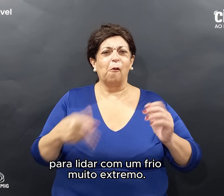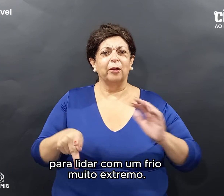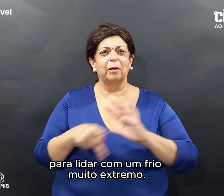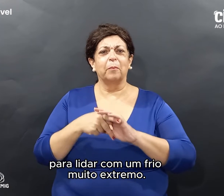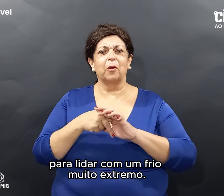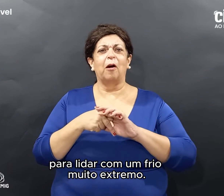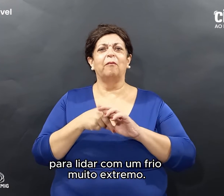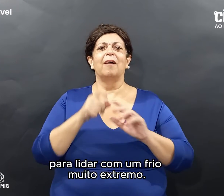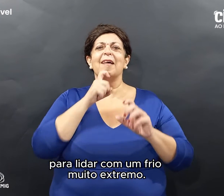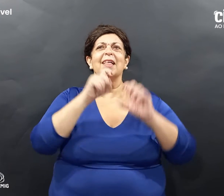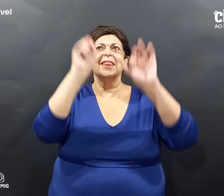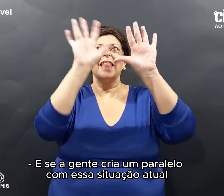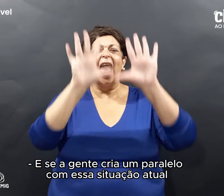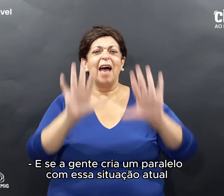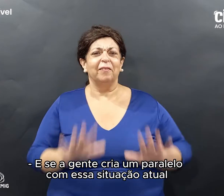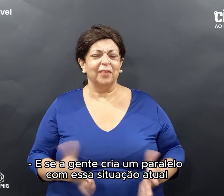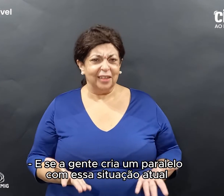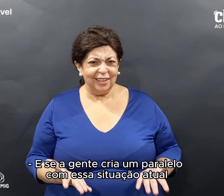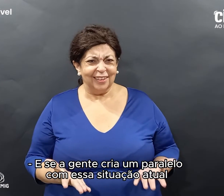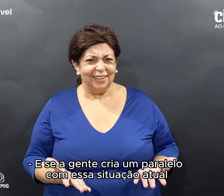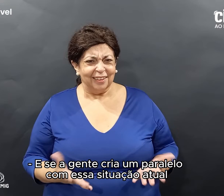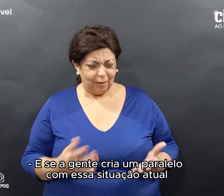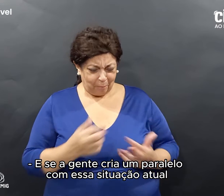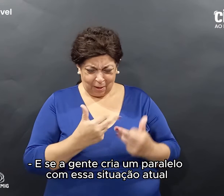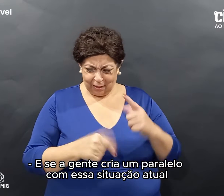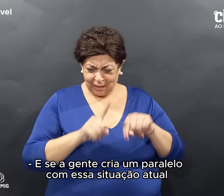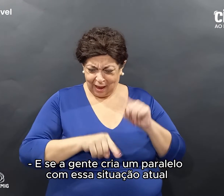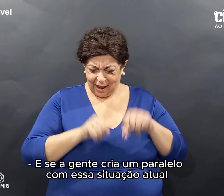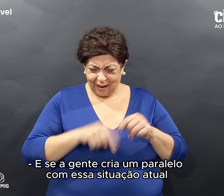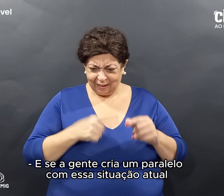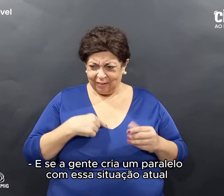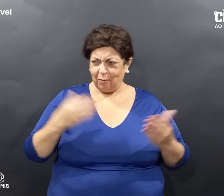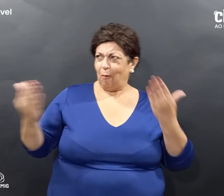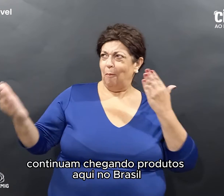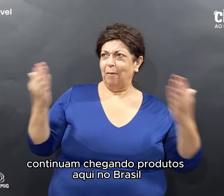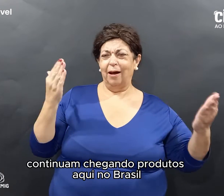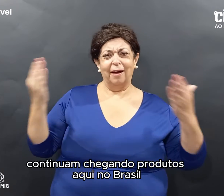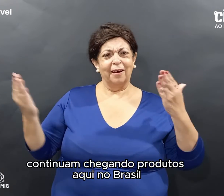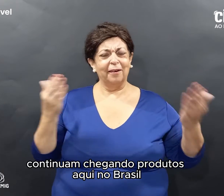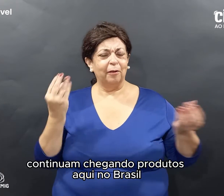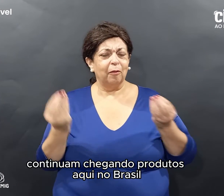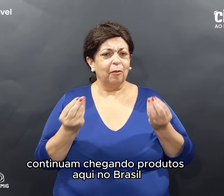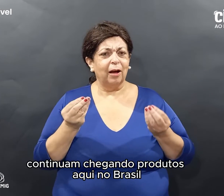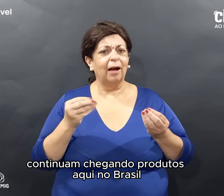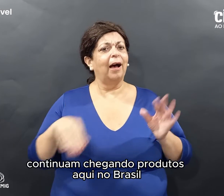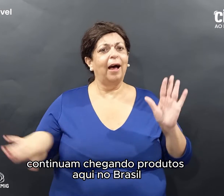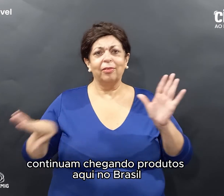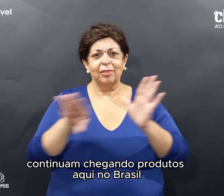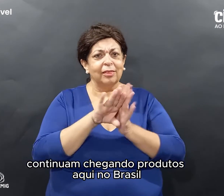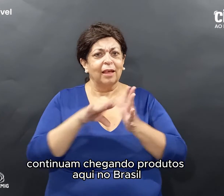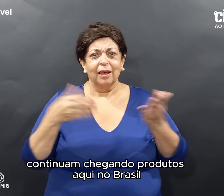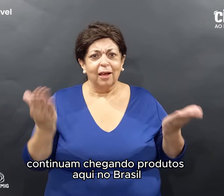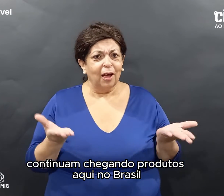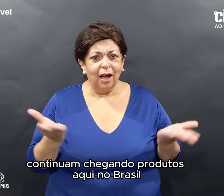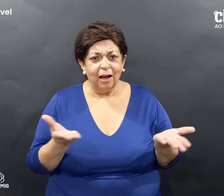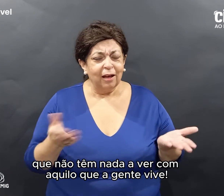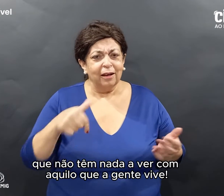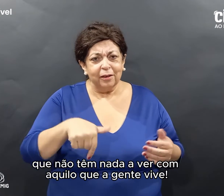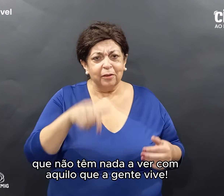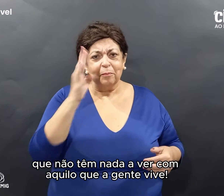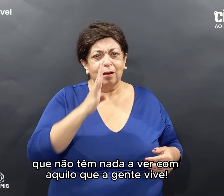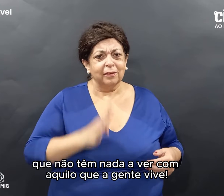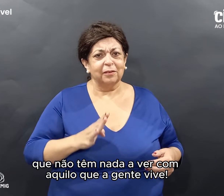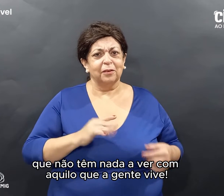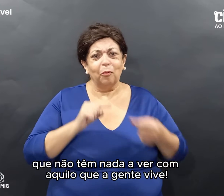com frio muito extremo. E se a gente cria um paralelo com essa situação atual, continuam se chegando produtos aqui no Brasil que